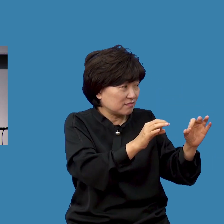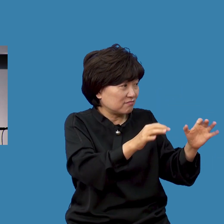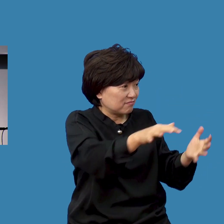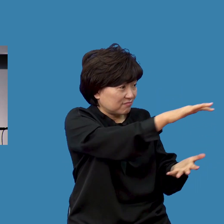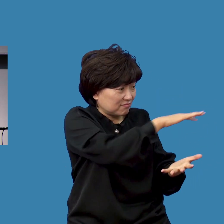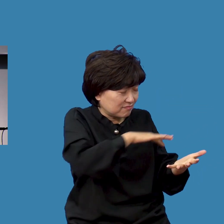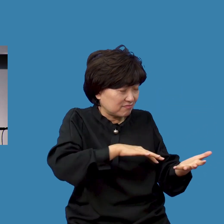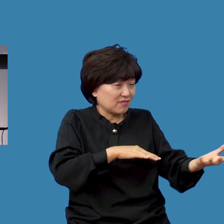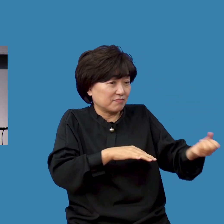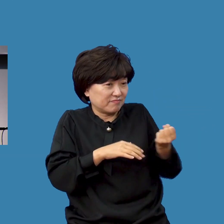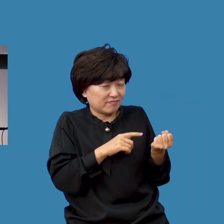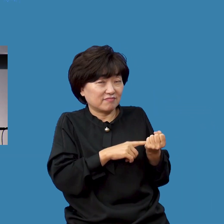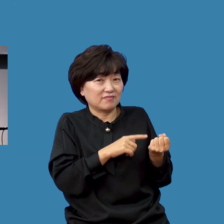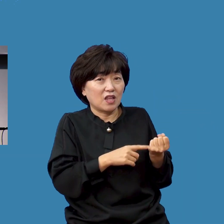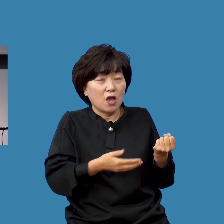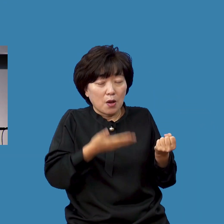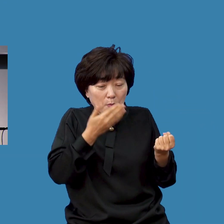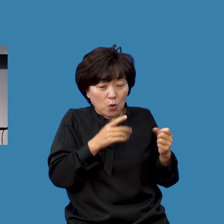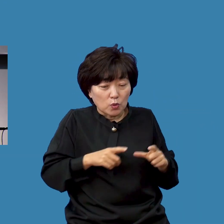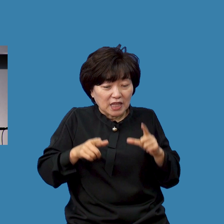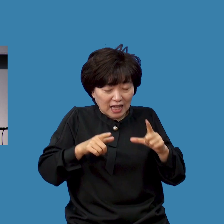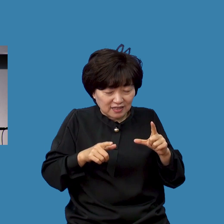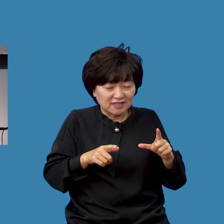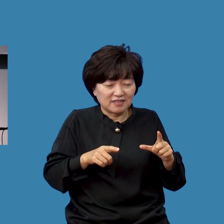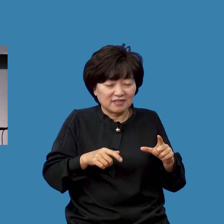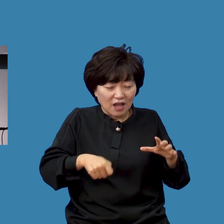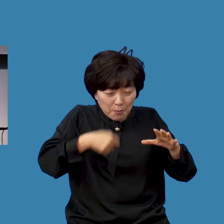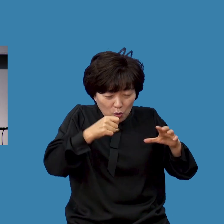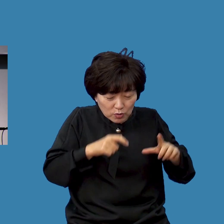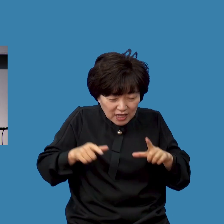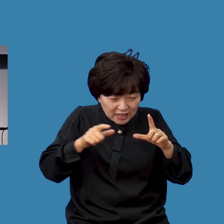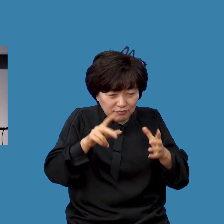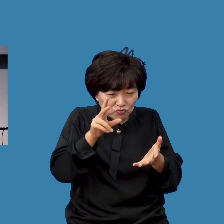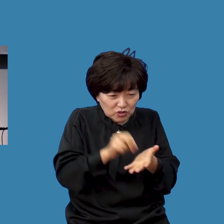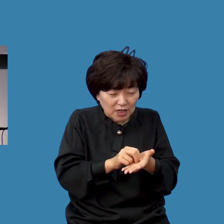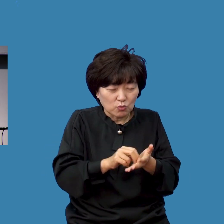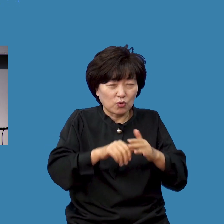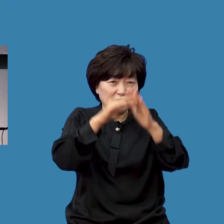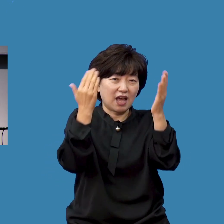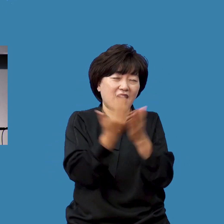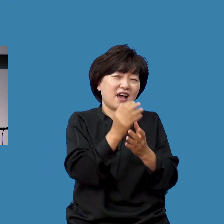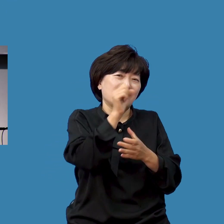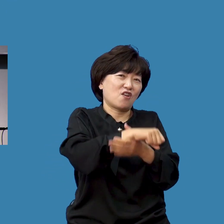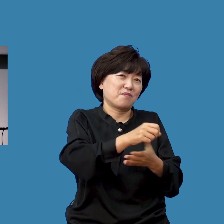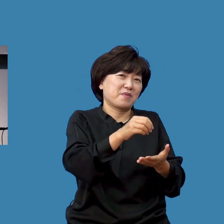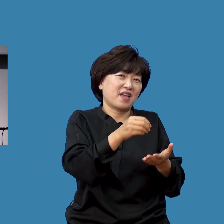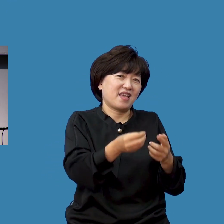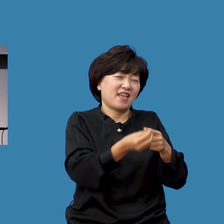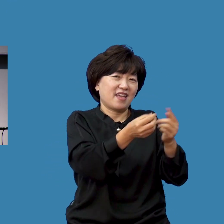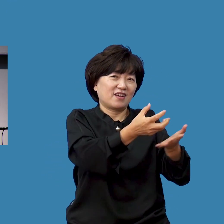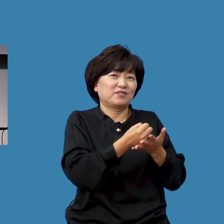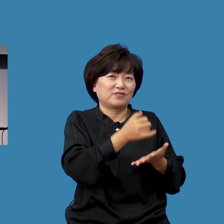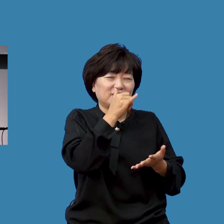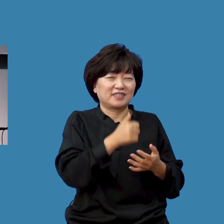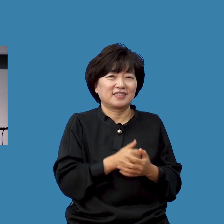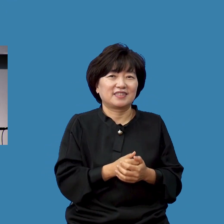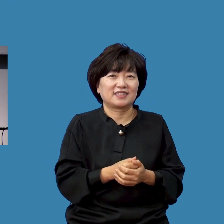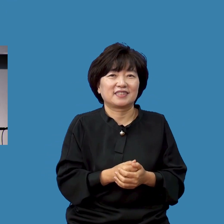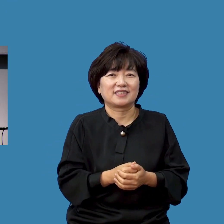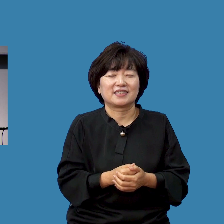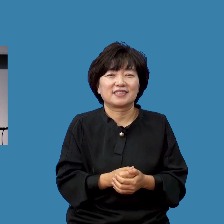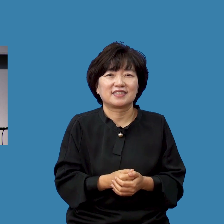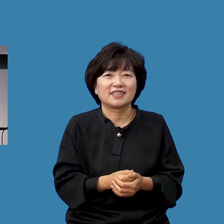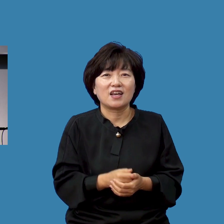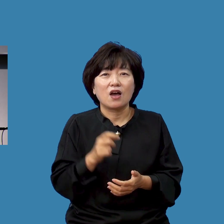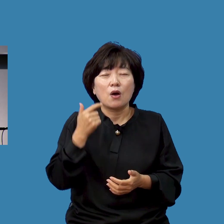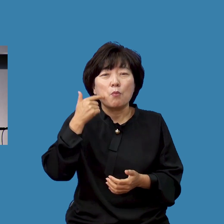취하게 하시고, 먹고 사는 문제도 하나님께서 이 심은 것에 대한 열매로 먹고 살게 하신다는 거야. 이게